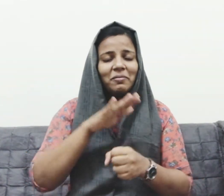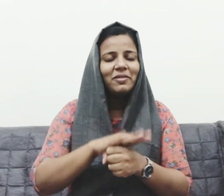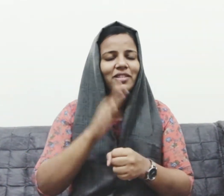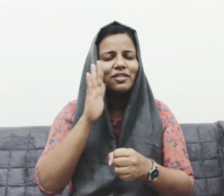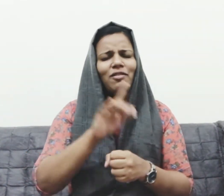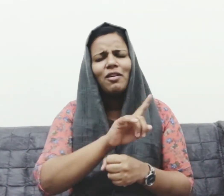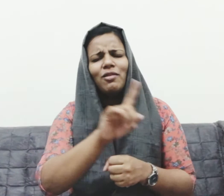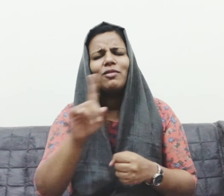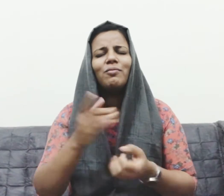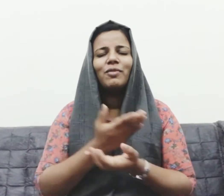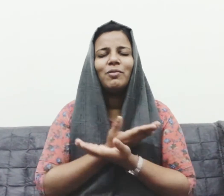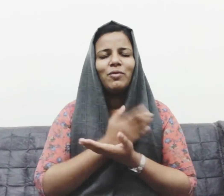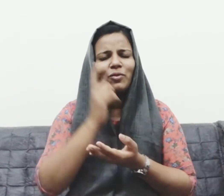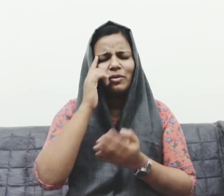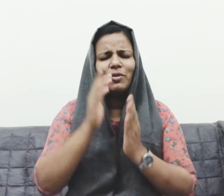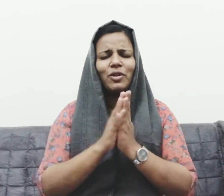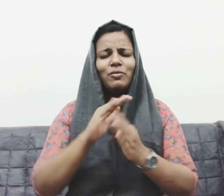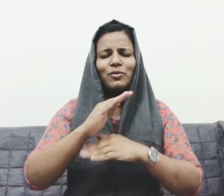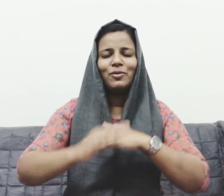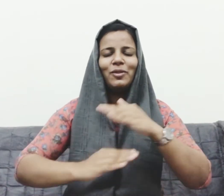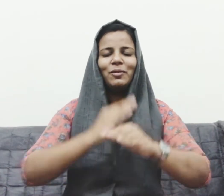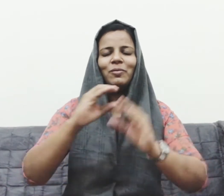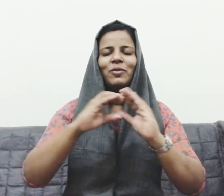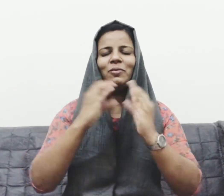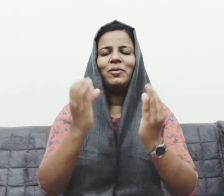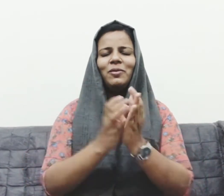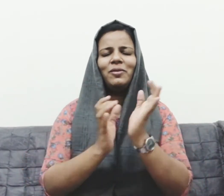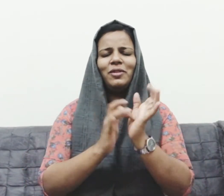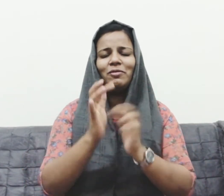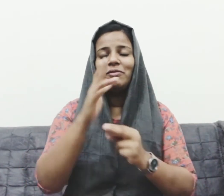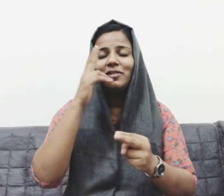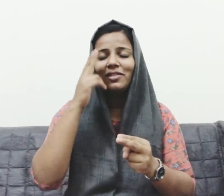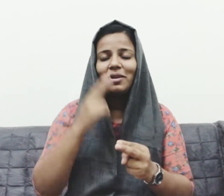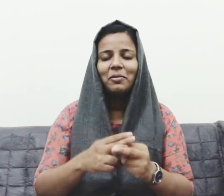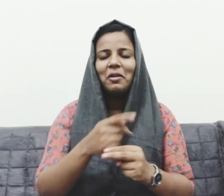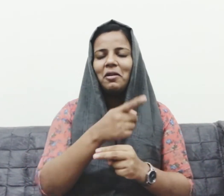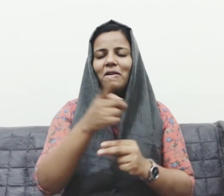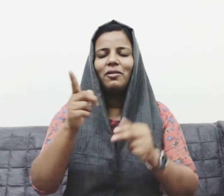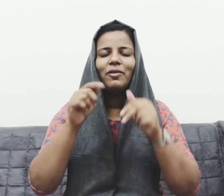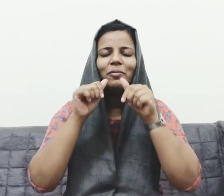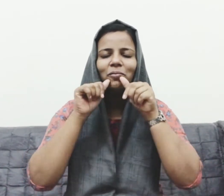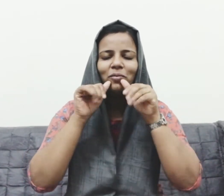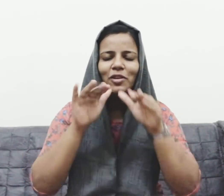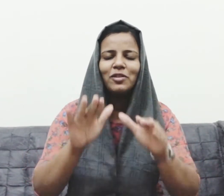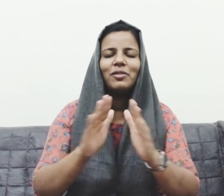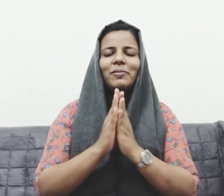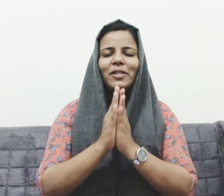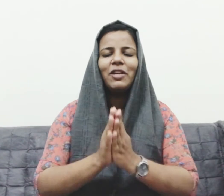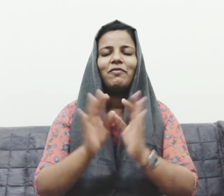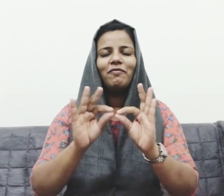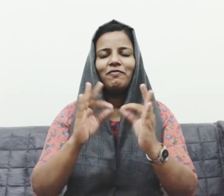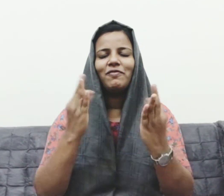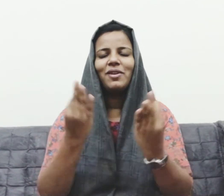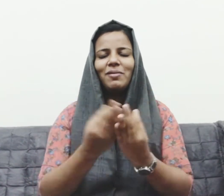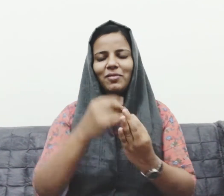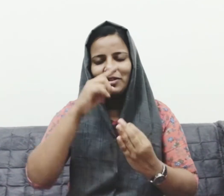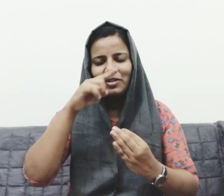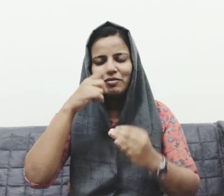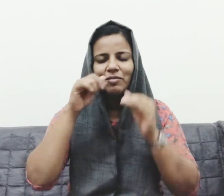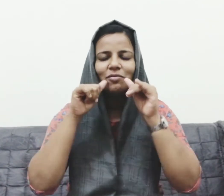മക്കൾക്കും വേണ്ടി പ്രാർത്ഥിക്കുന്നു. സ്വർഗത്തിനും ഭൂമിക്കും നാഥനായ യേശു ക്രിസ്തുവിൻ്റെ നാമത്തിൽ ഞാൻ ഇവരെ ബ്ലസ് ചെയ്ത് പ്രാർത്ഥിക്കുന്നു. ഇവരുടെ കുടുംബജീവിതത്തെ അനുഗ്രഹിക്കുന്നു. ഇവരുടെ